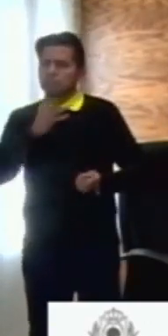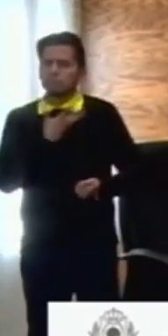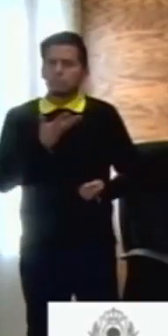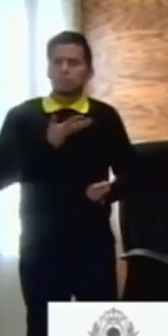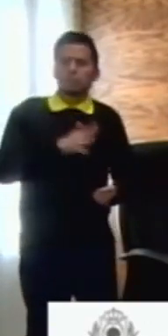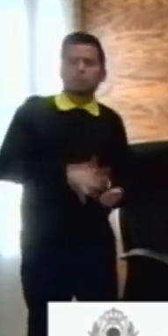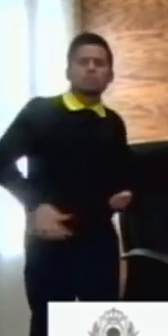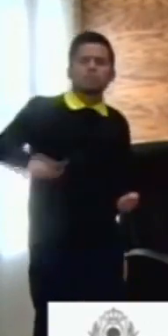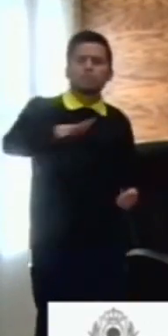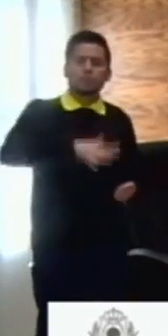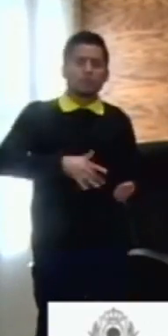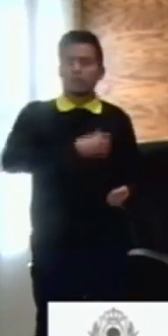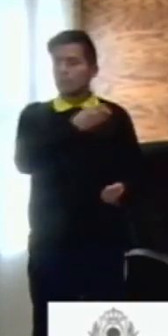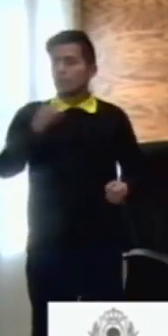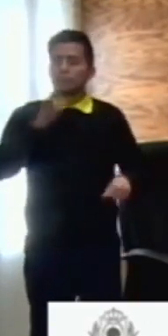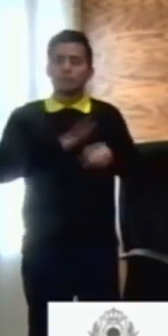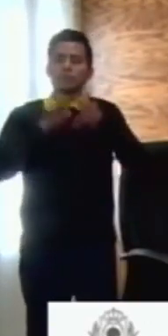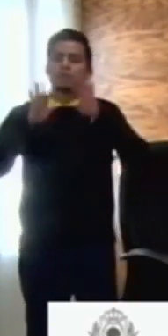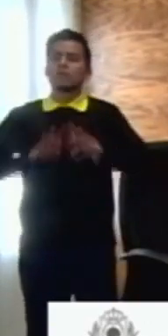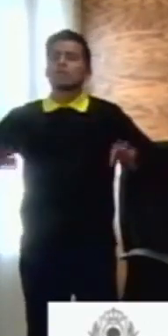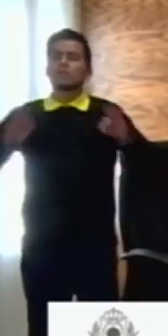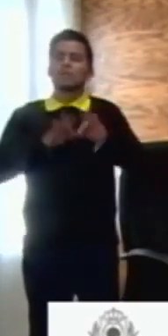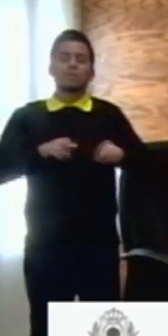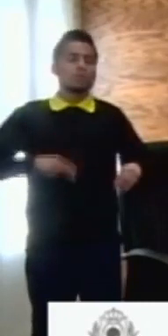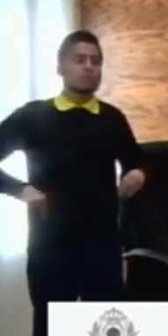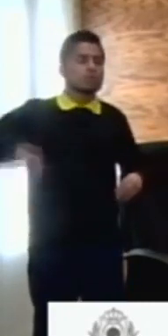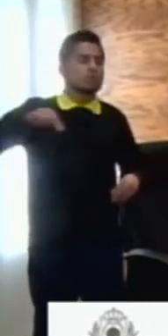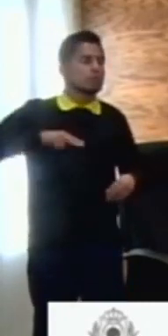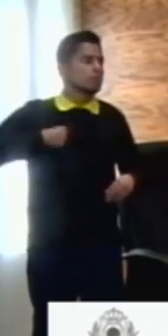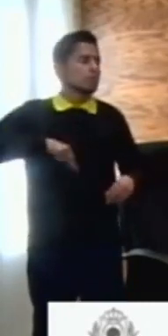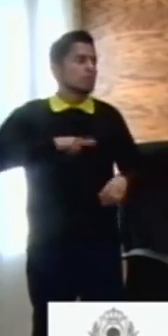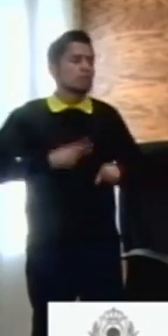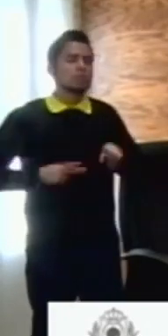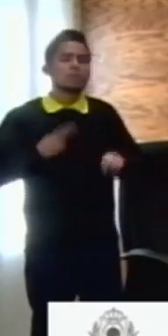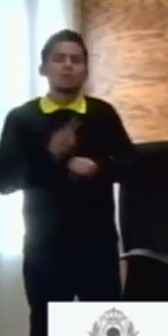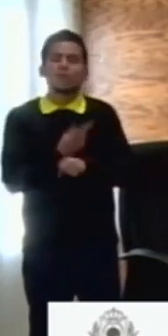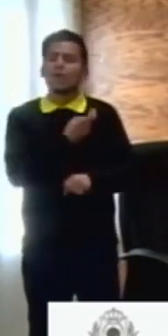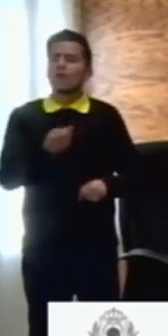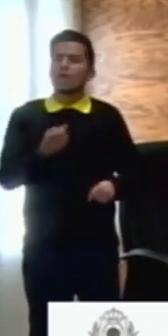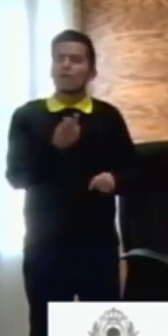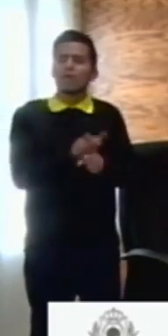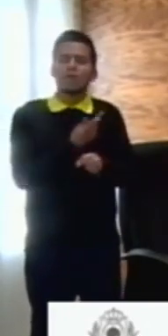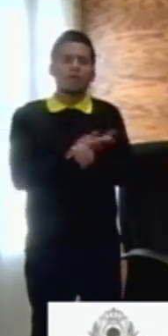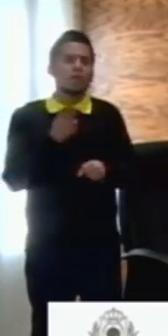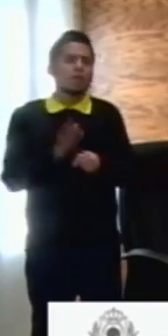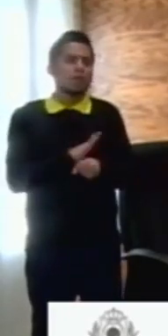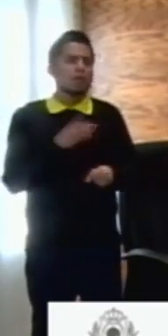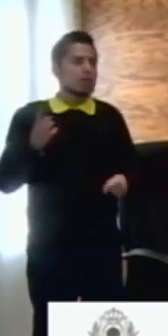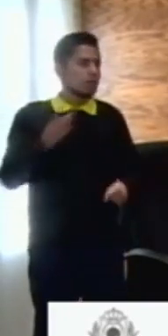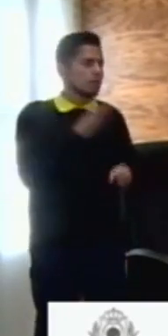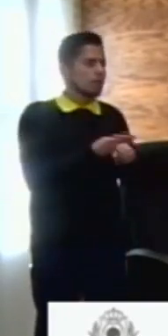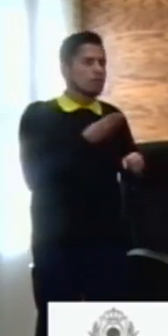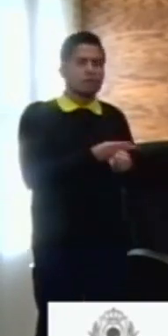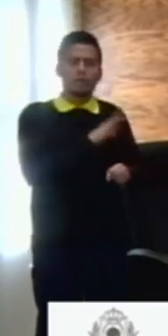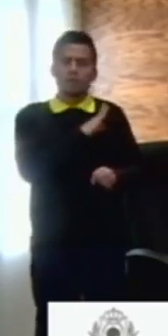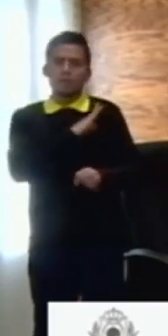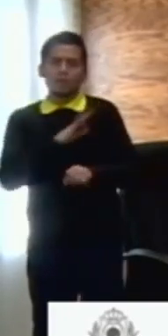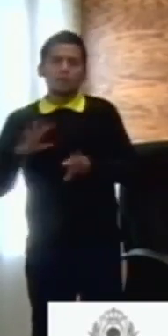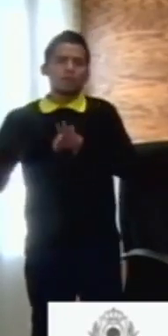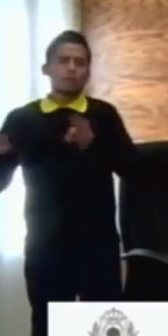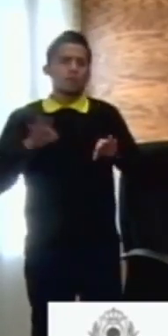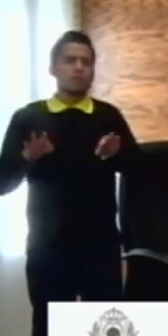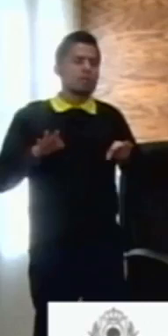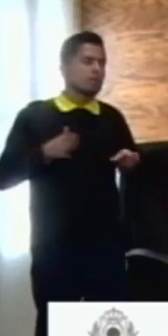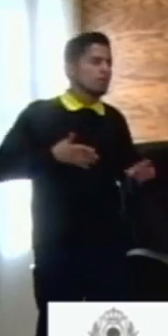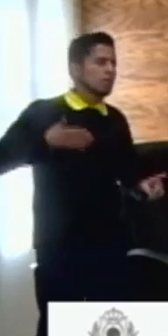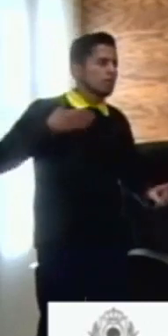las zonas agrícolas más importantes del Norte del país Esto se debe a que está situada en la